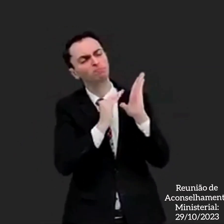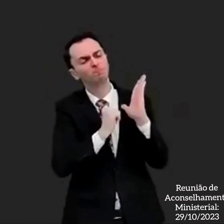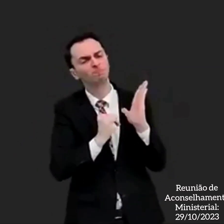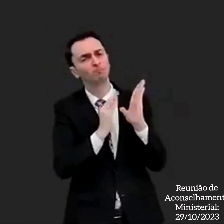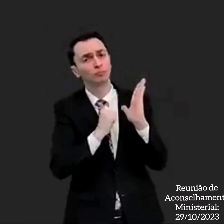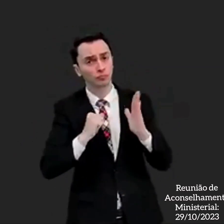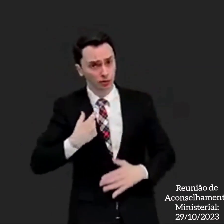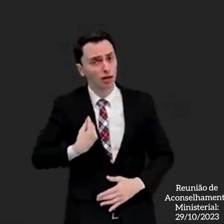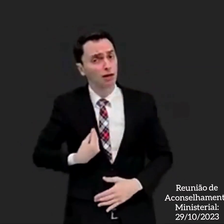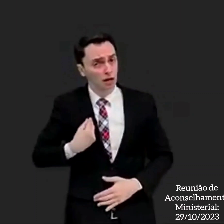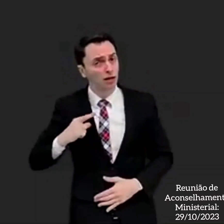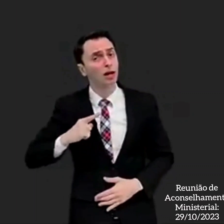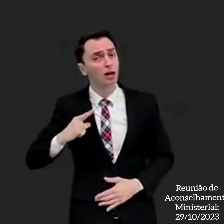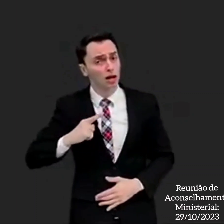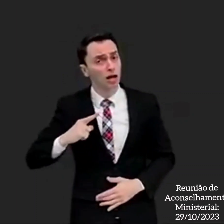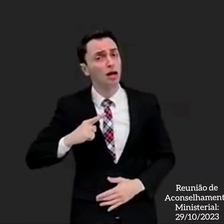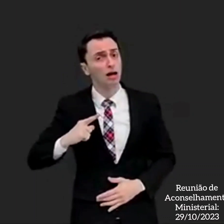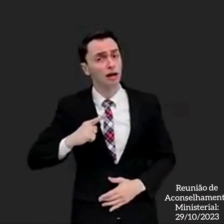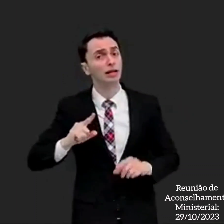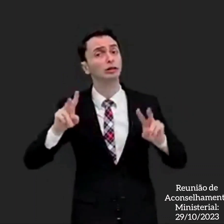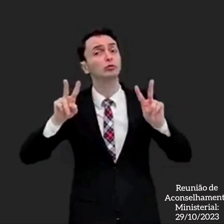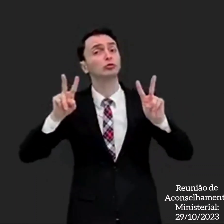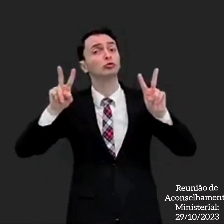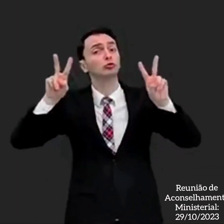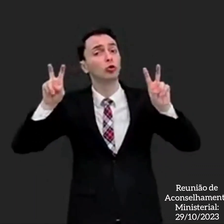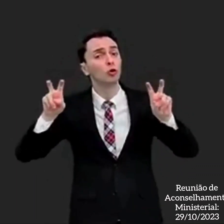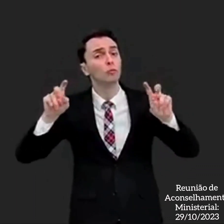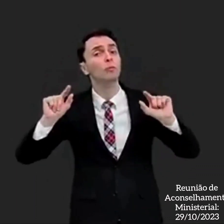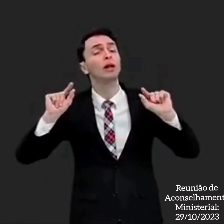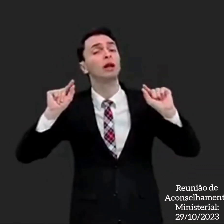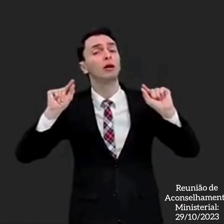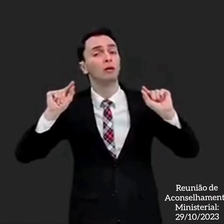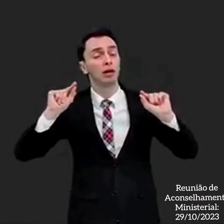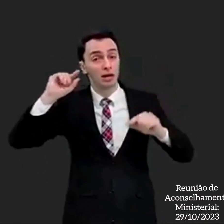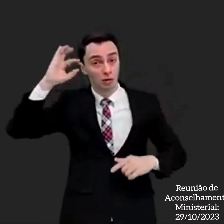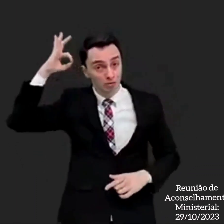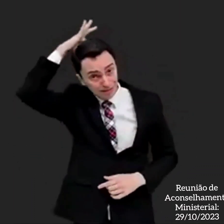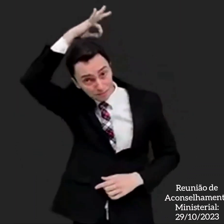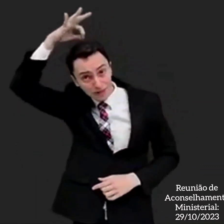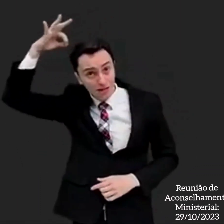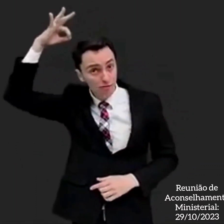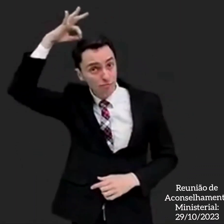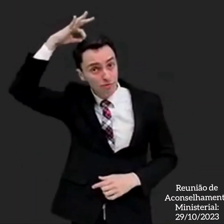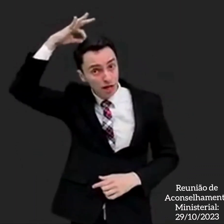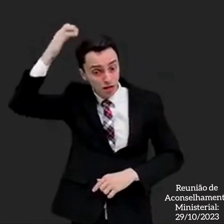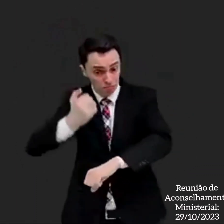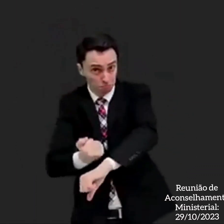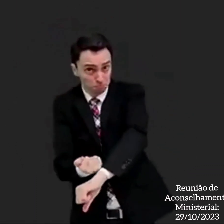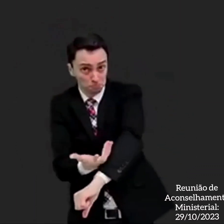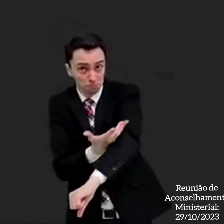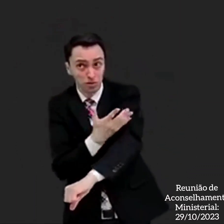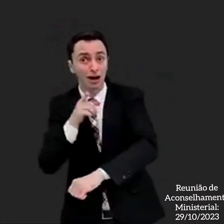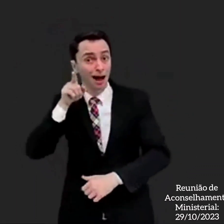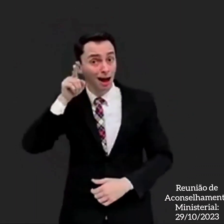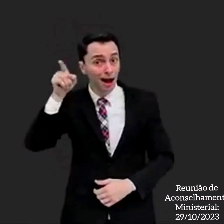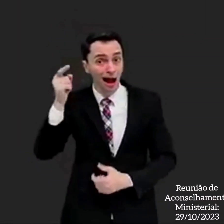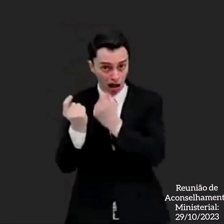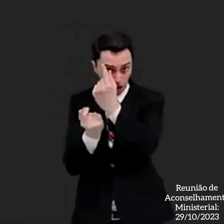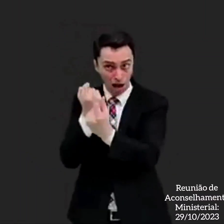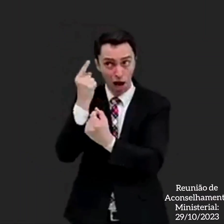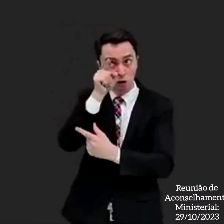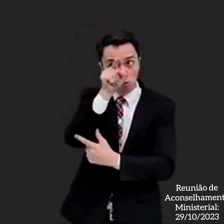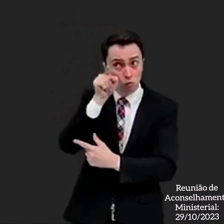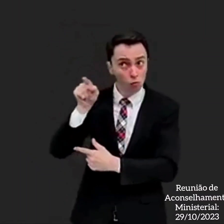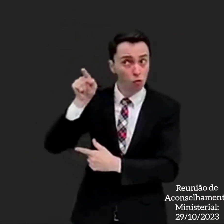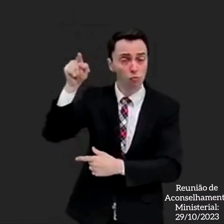Sagrada acerca da inspiração e da obra do Espírito Santo. Essa conduta é